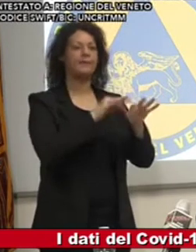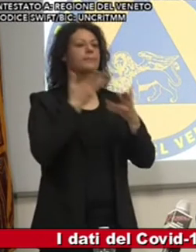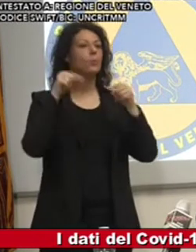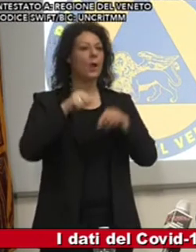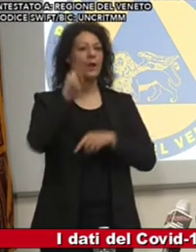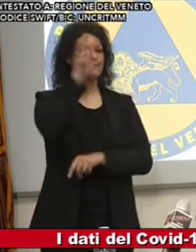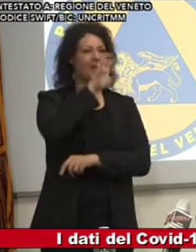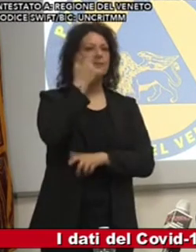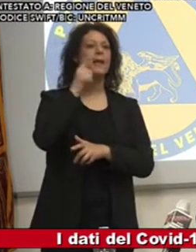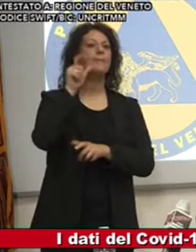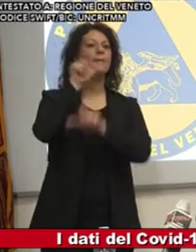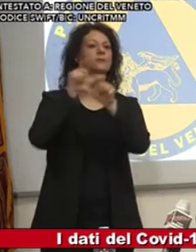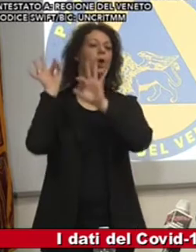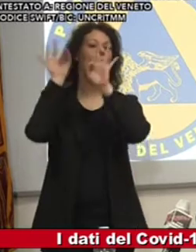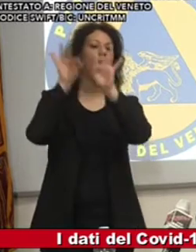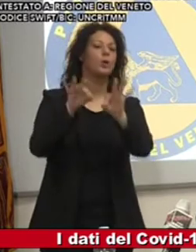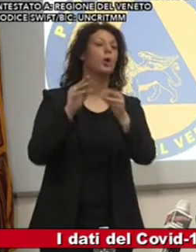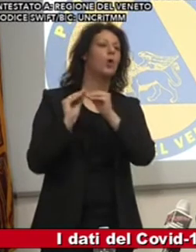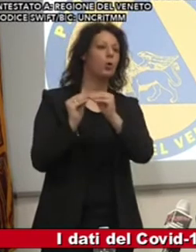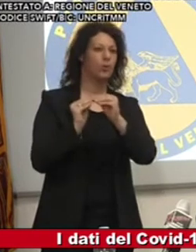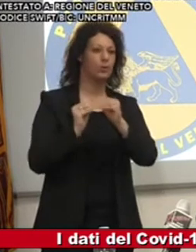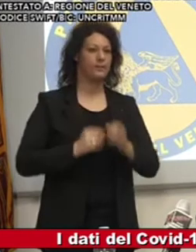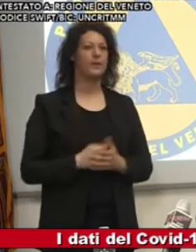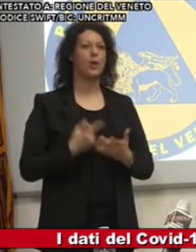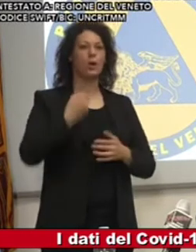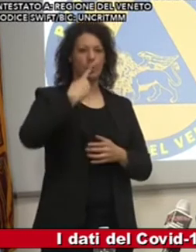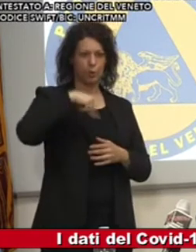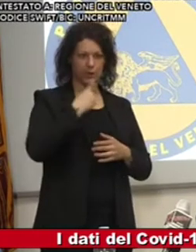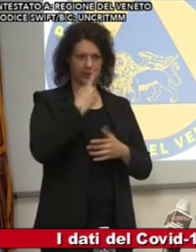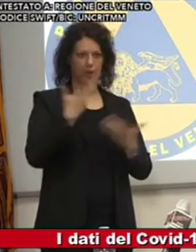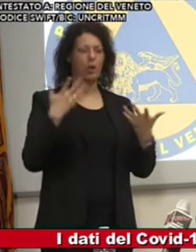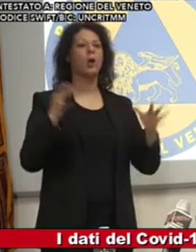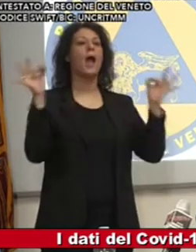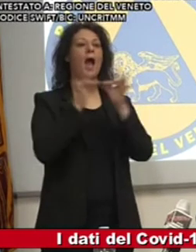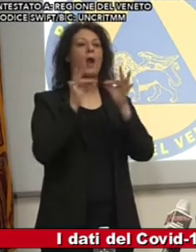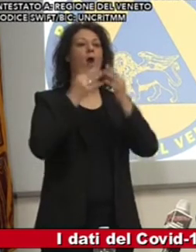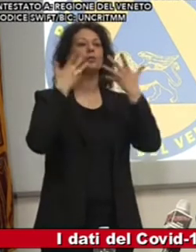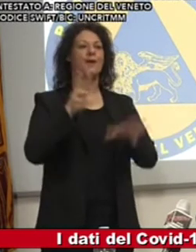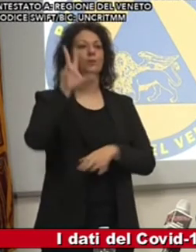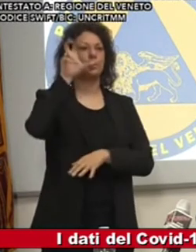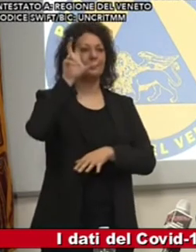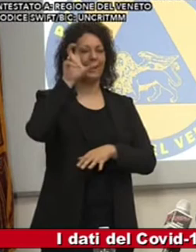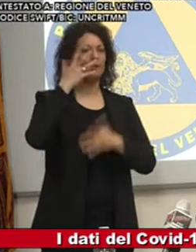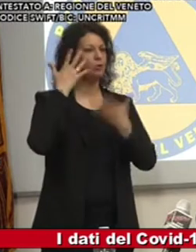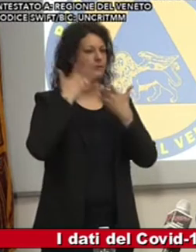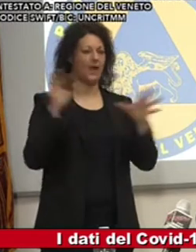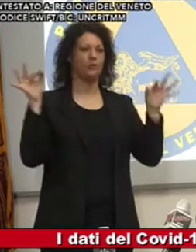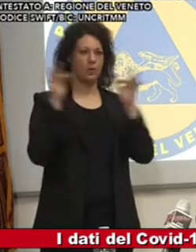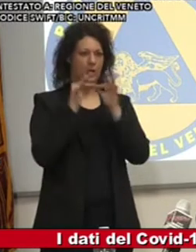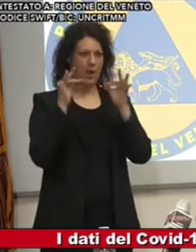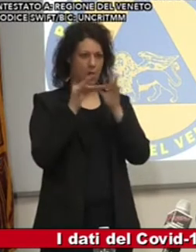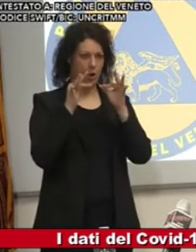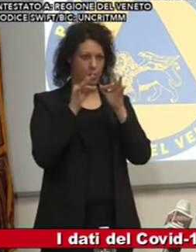appuntamento con la stampa 888mila 273 i tamponi totali effettuati dall'inizio epidemia